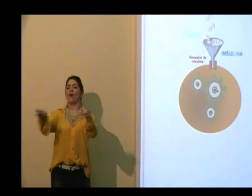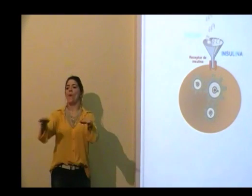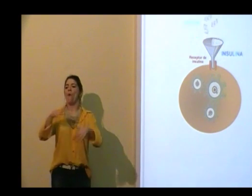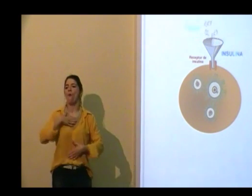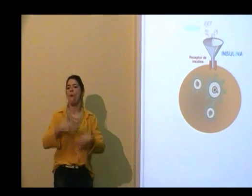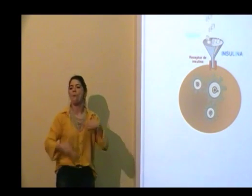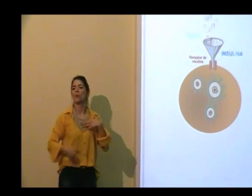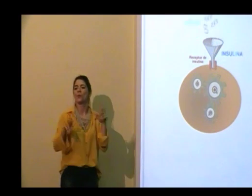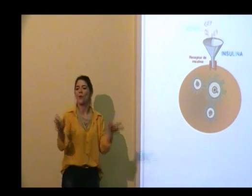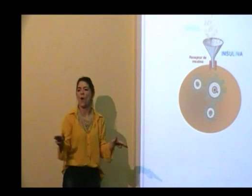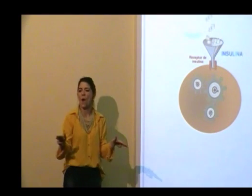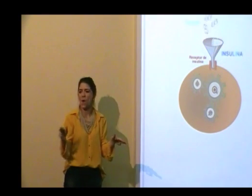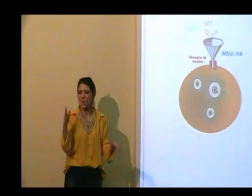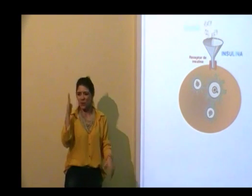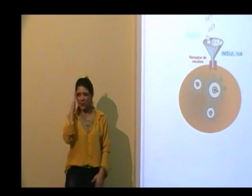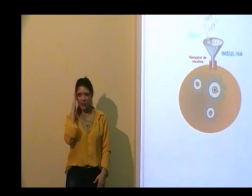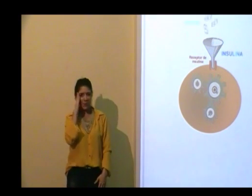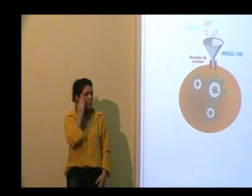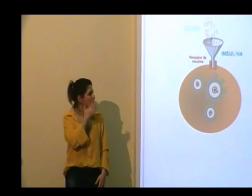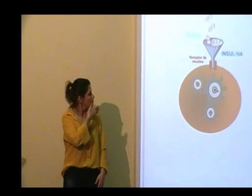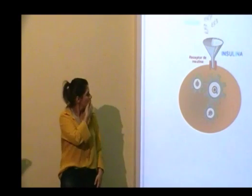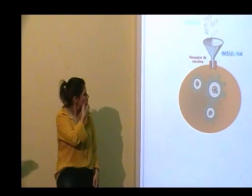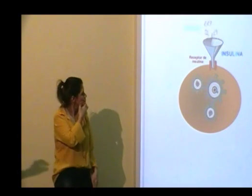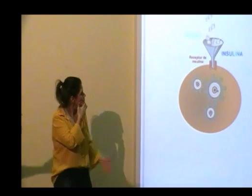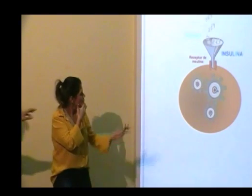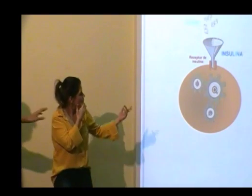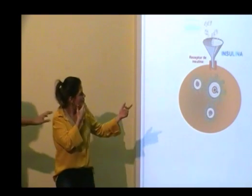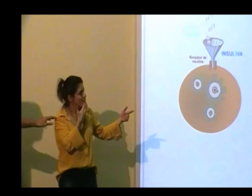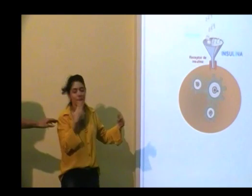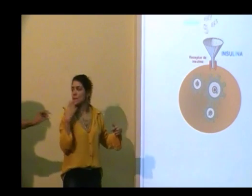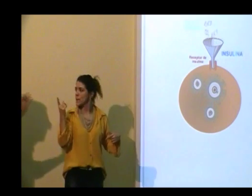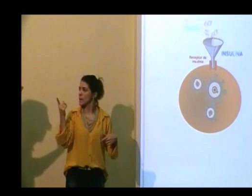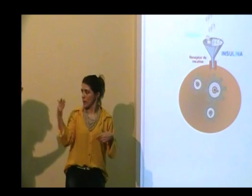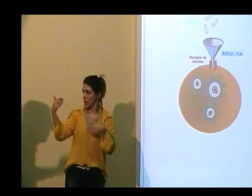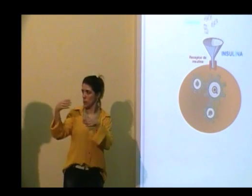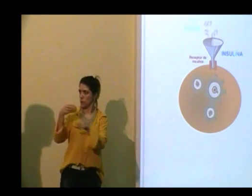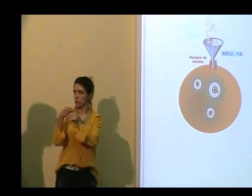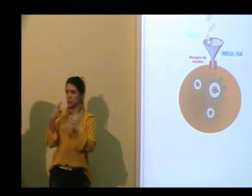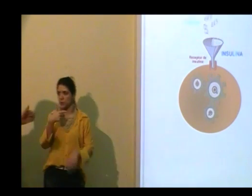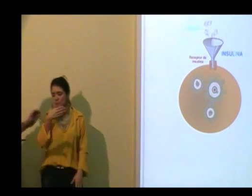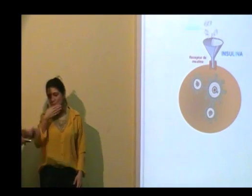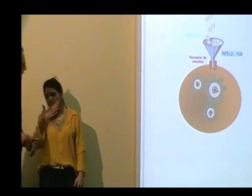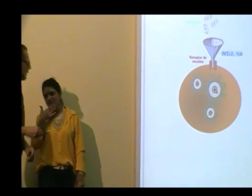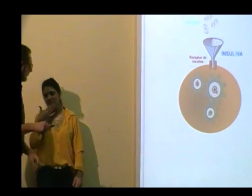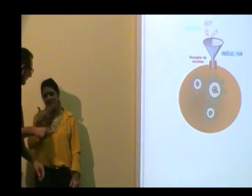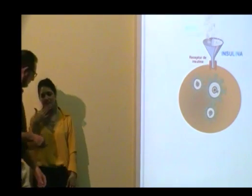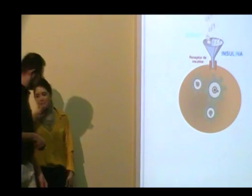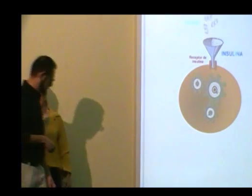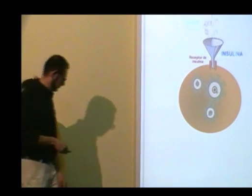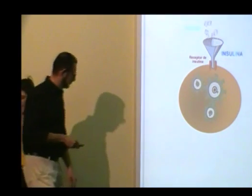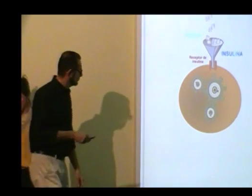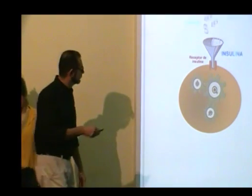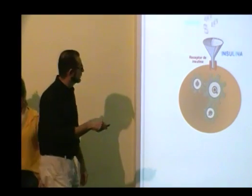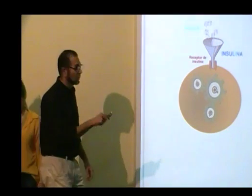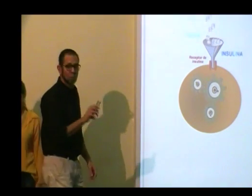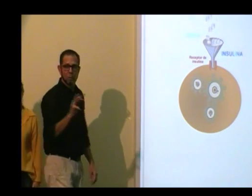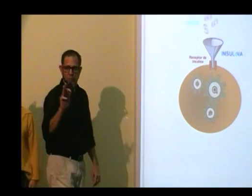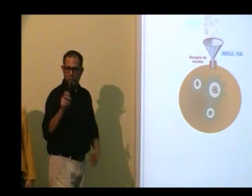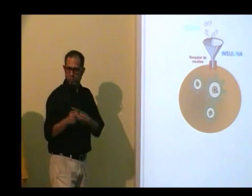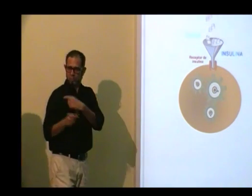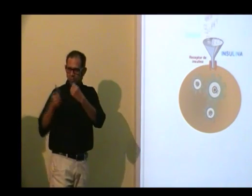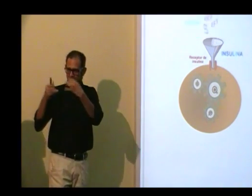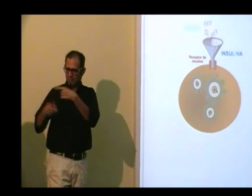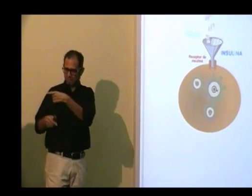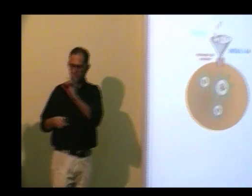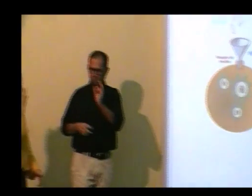A máquina precisa ser bem azeitada, bem untada para trabalhar bem. E nosso corpo precisa de certas coisas para trabalhar